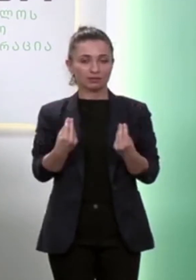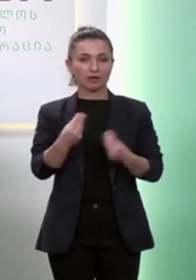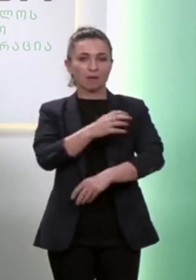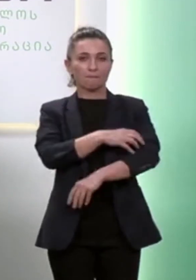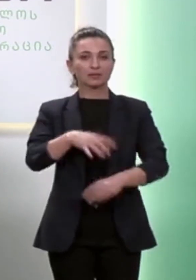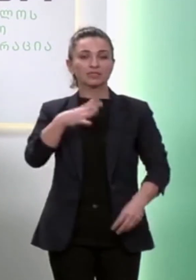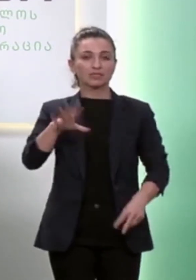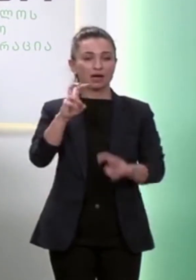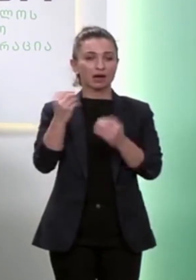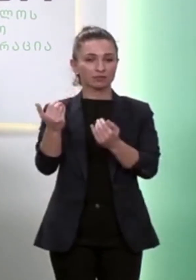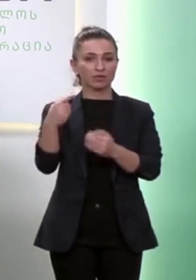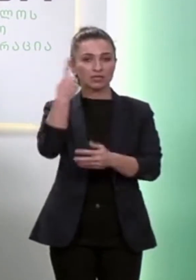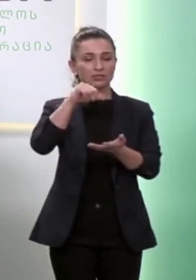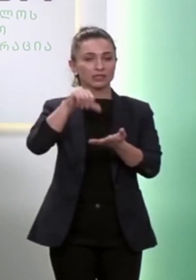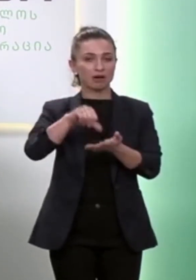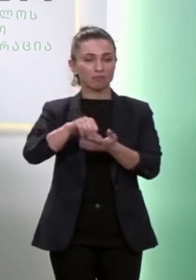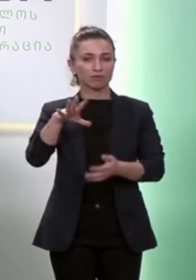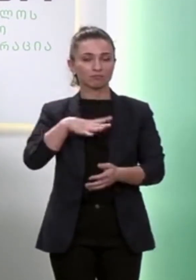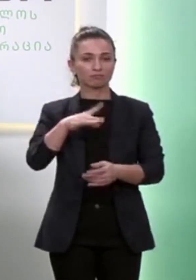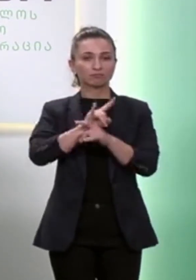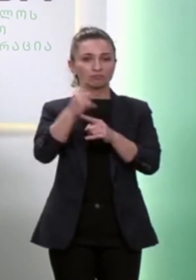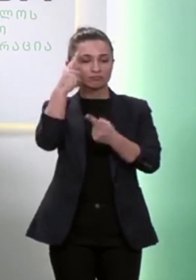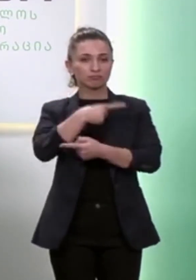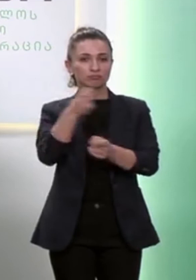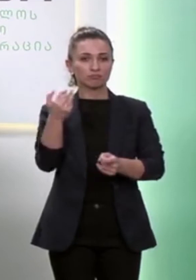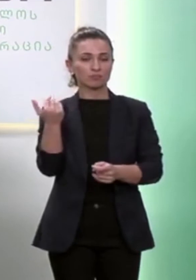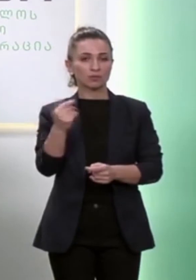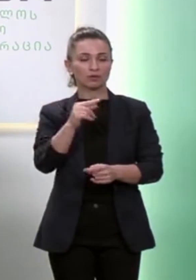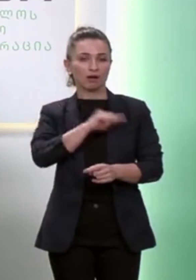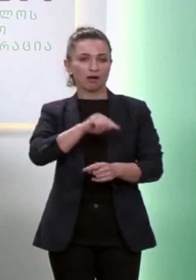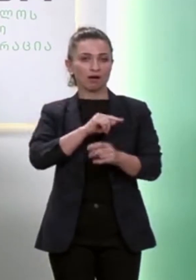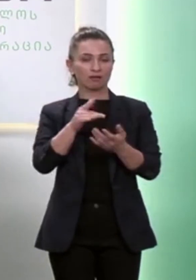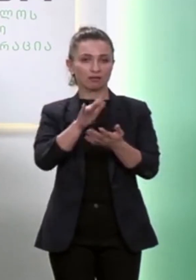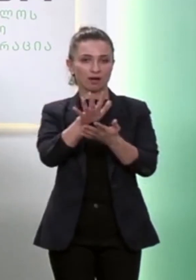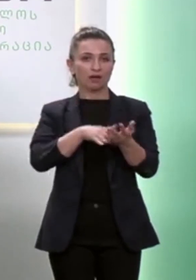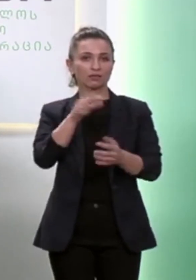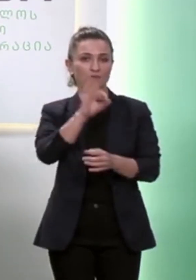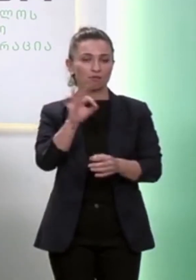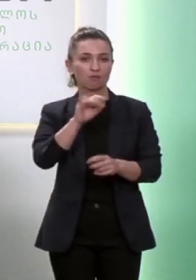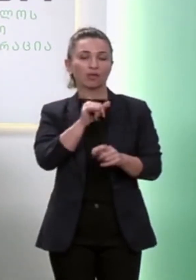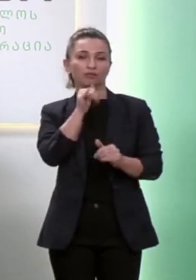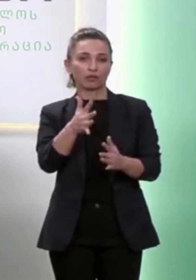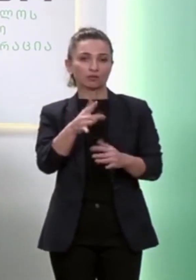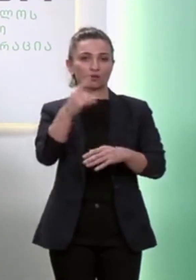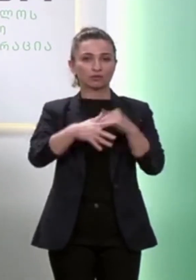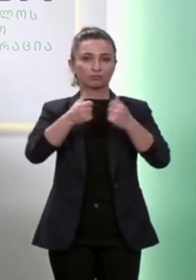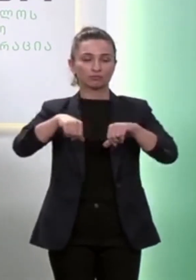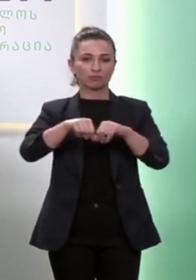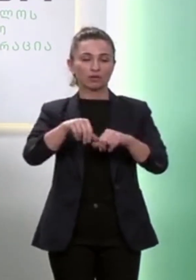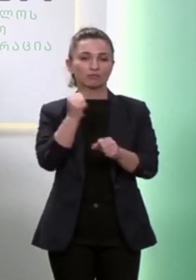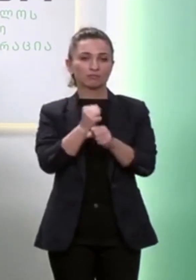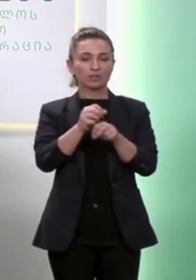პარტია საქართველოსთვის წარმომადგენლის მიერ გავრცელდა დეზინფორმაციული ხასიათის განცხადება იმის თაობაზე, რომ თითქოს ცესკომ